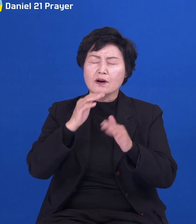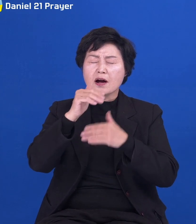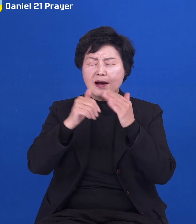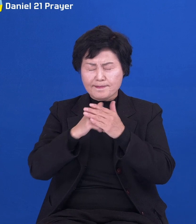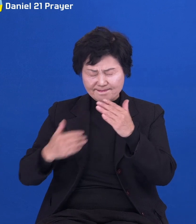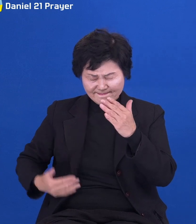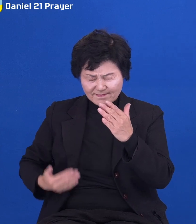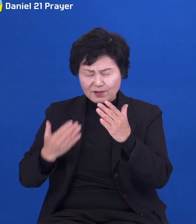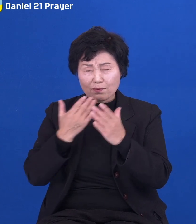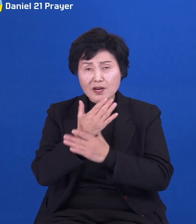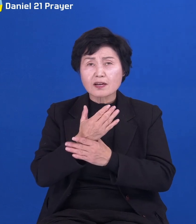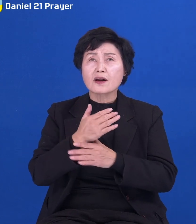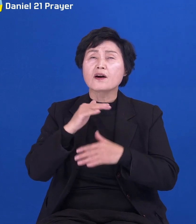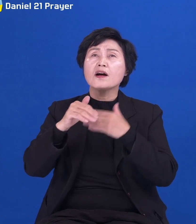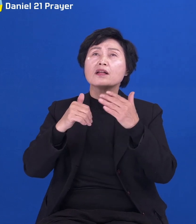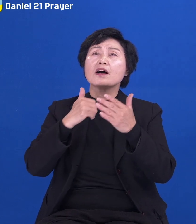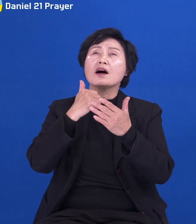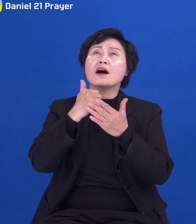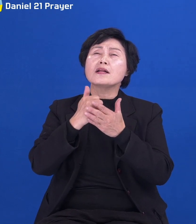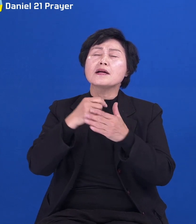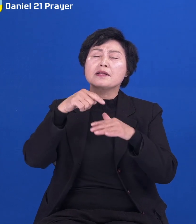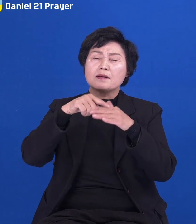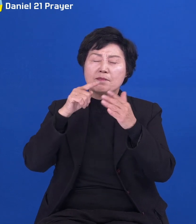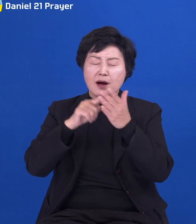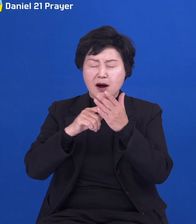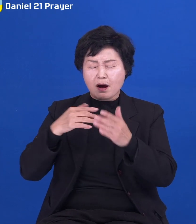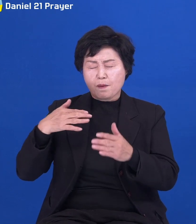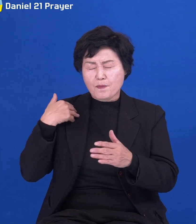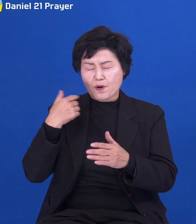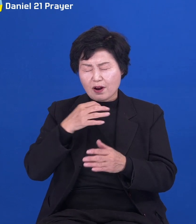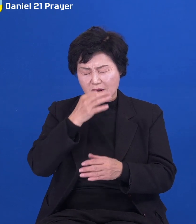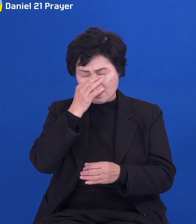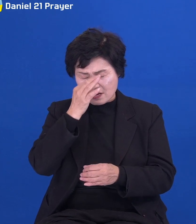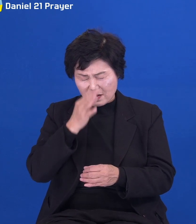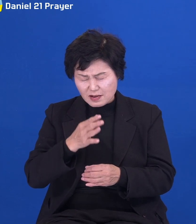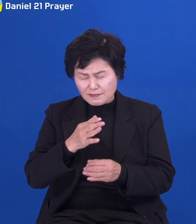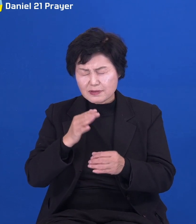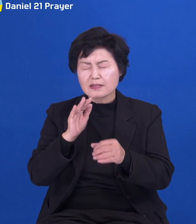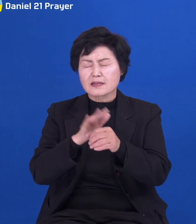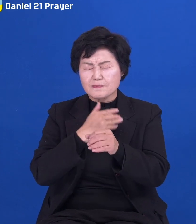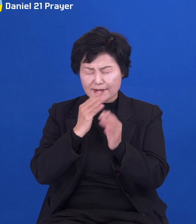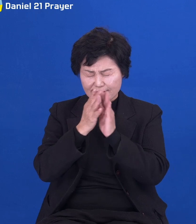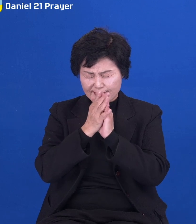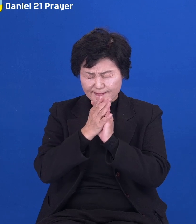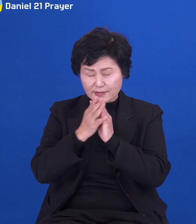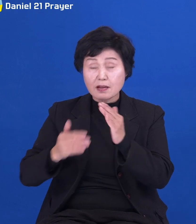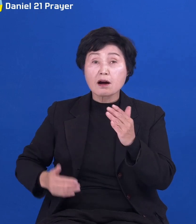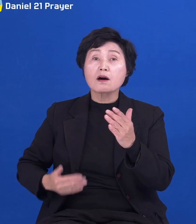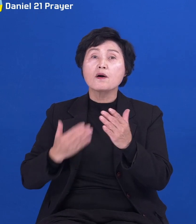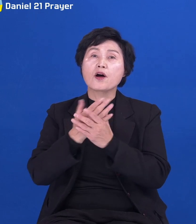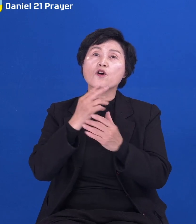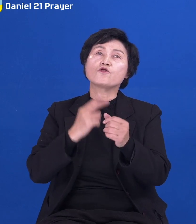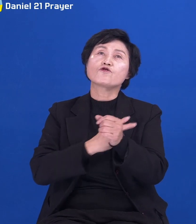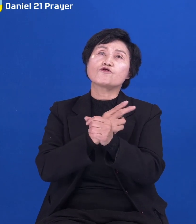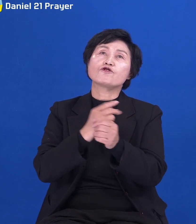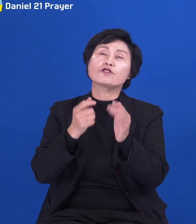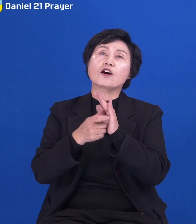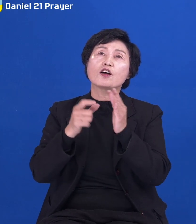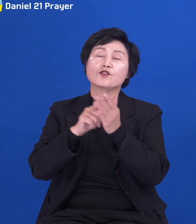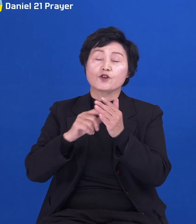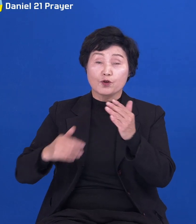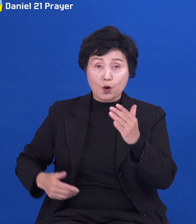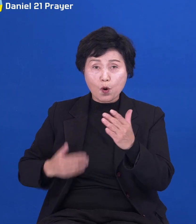내가 뭘 하나님의 마음을 너무나도 잘못 알고 있어서 너무 죄송합니다라고 한 거의 2시간 가까이 회개를 하고 이 길에